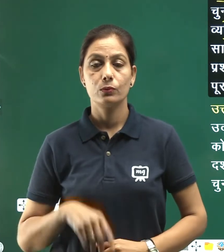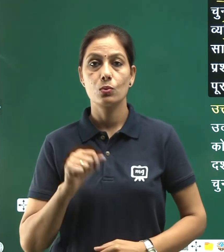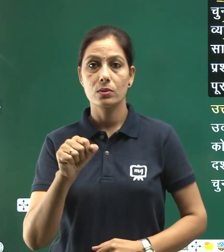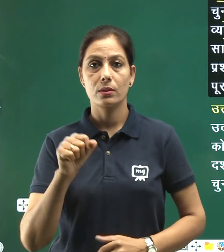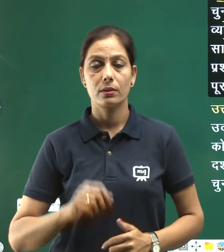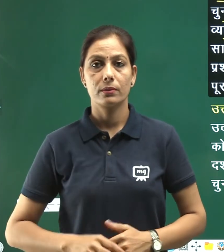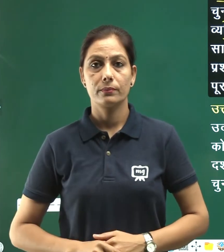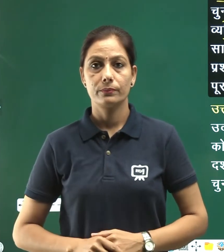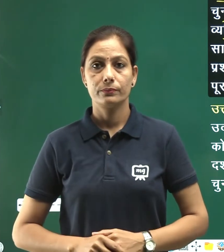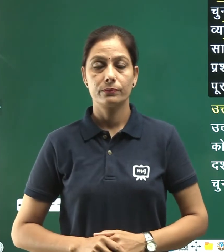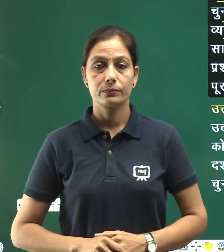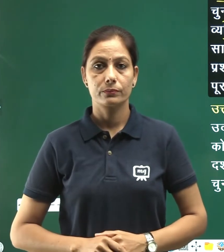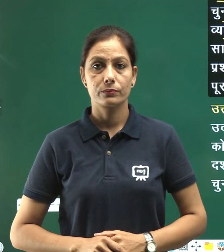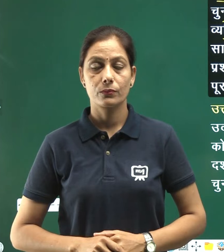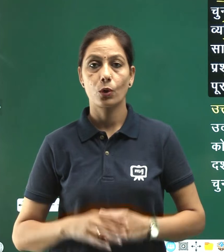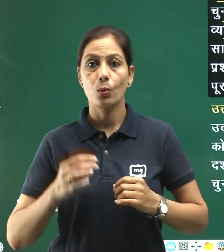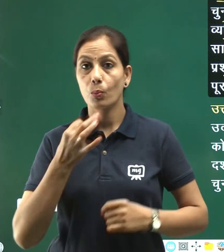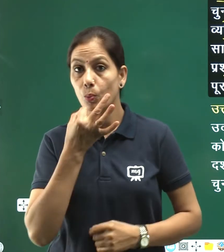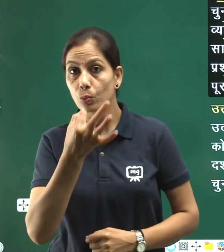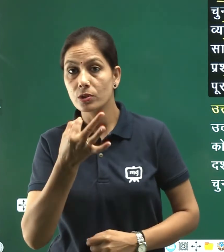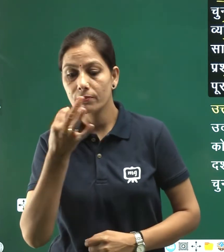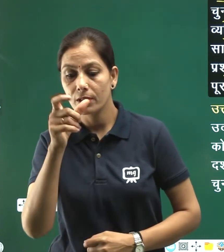उससे प्रश्नकर्ता का